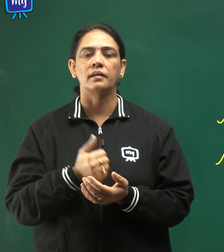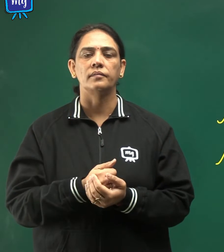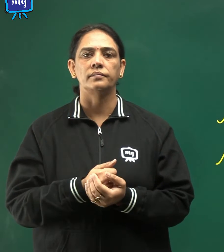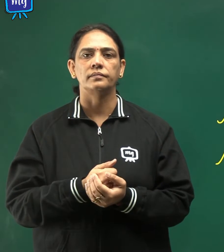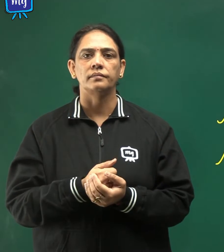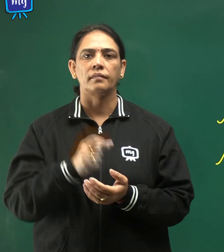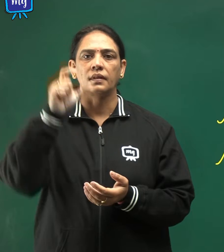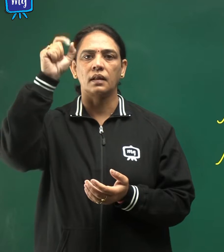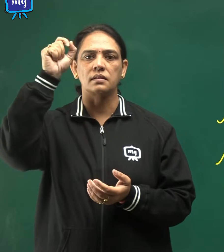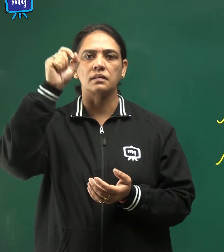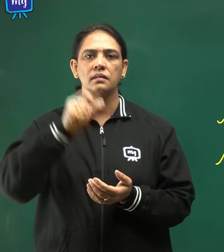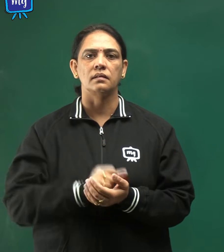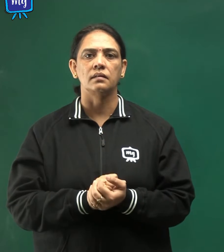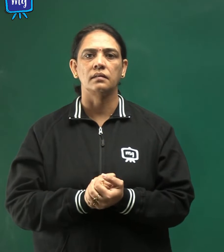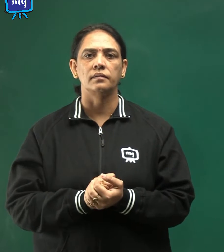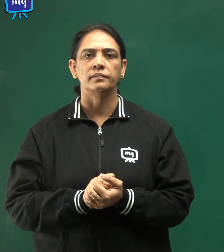10।